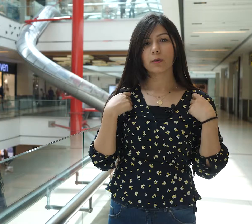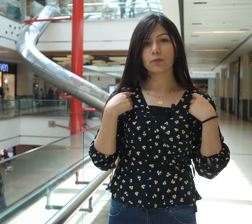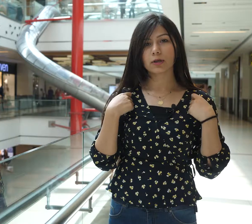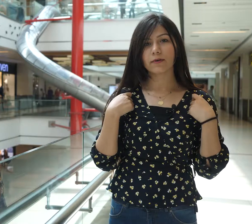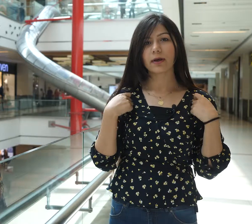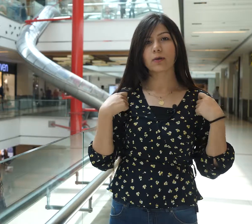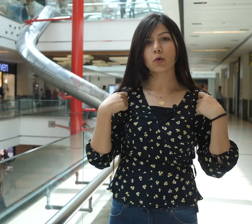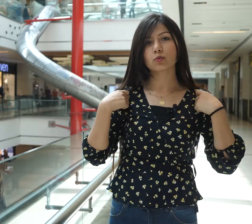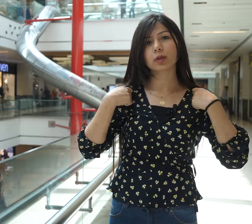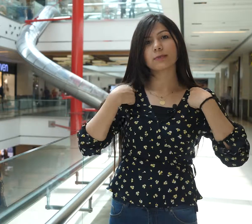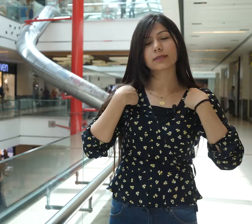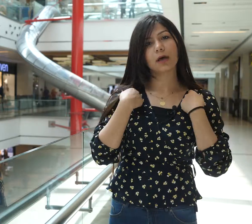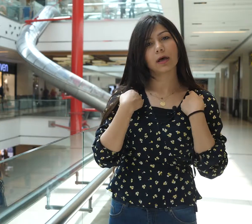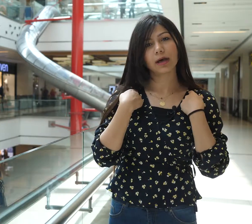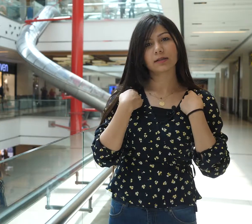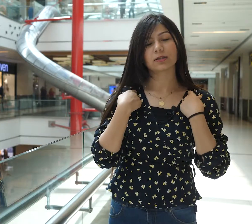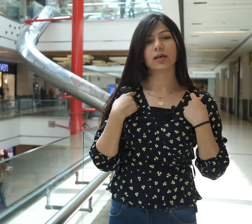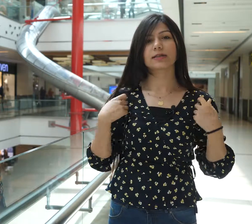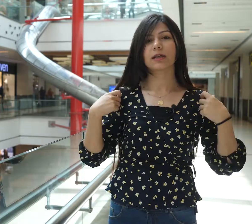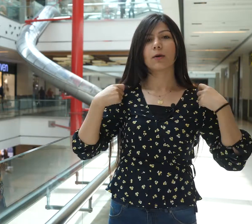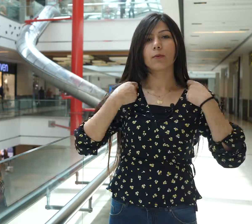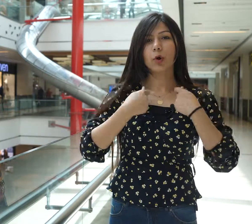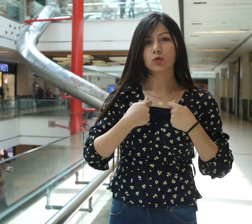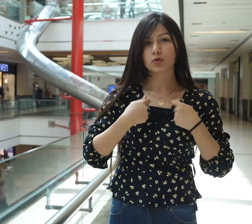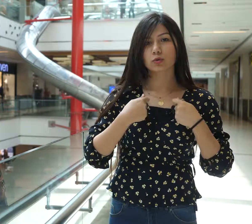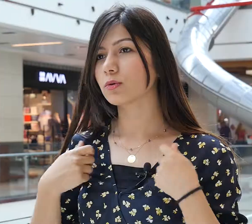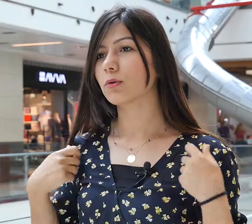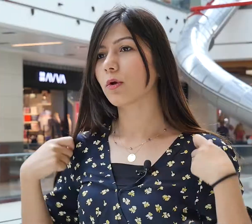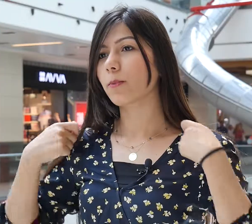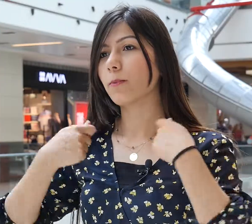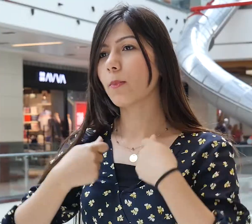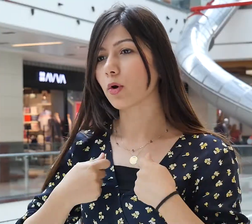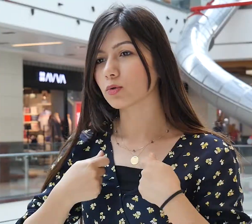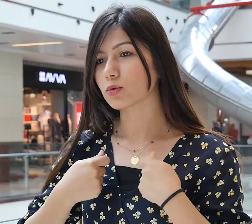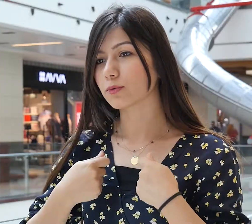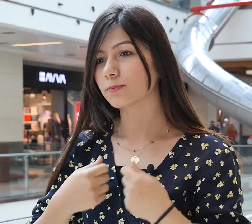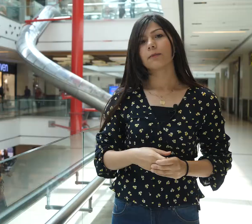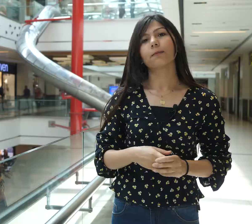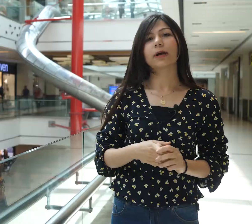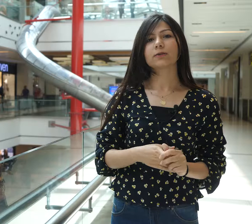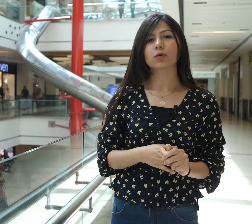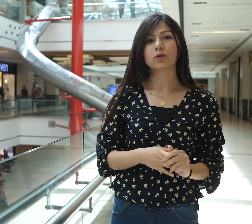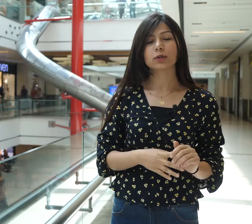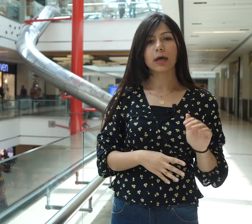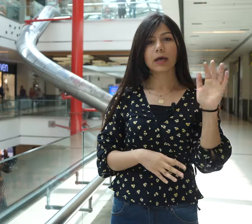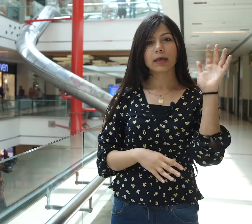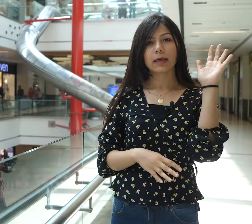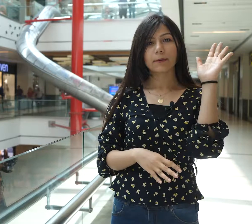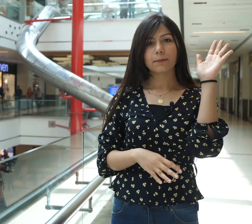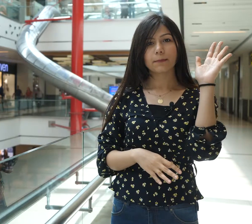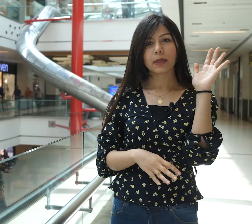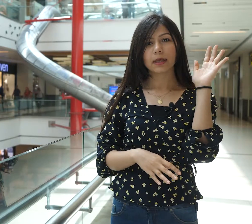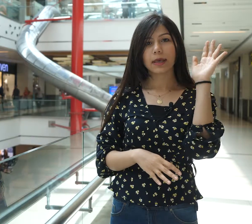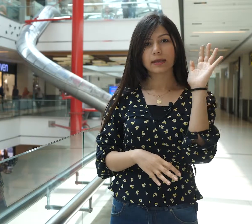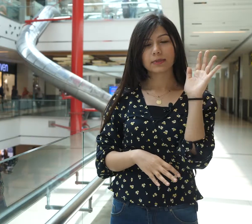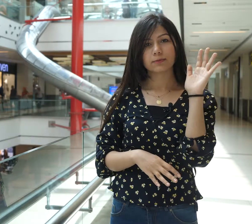bu sefer omuzlarımızı da kaldıracağız. Mont. Mont. Pantolonda elimizi bu